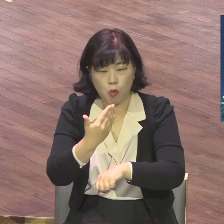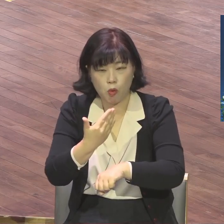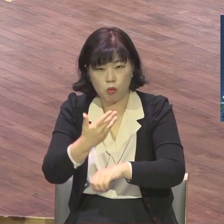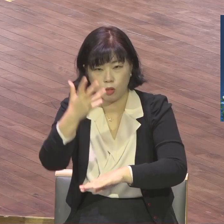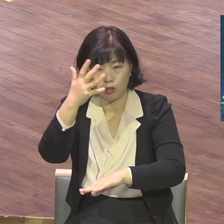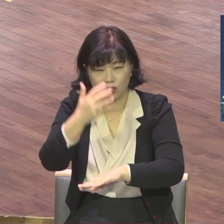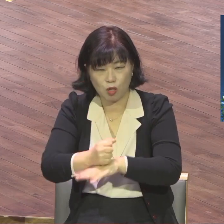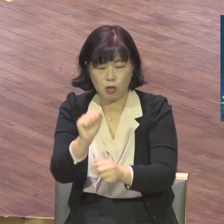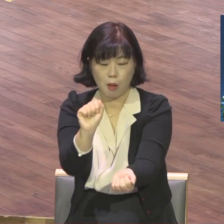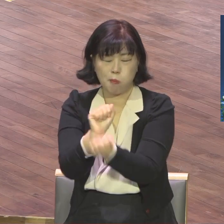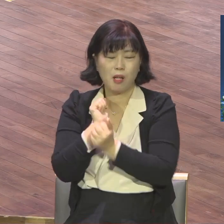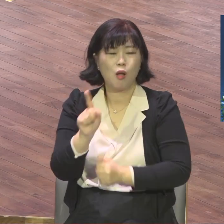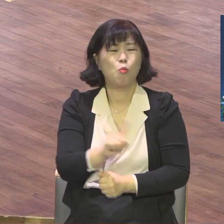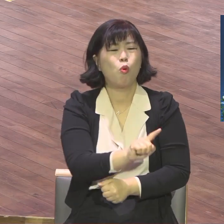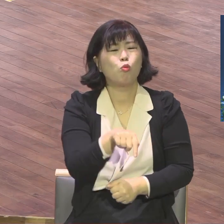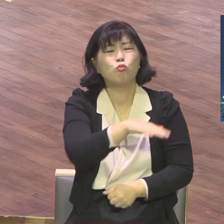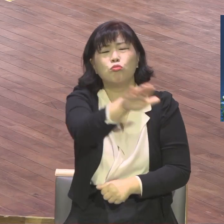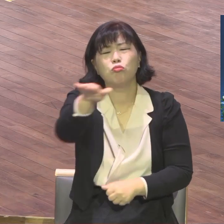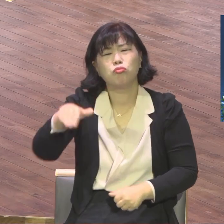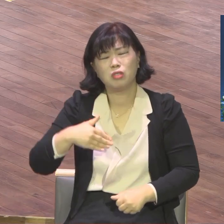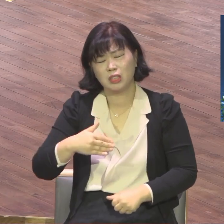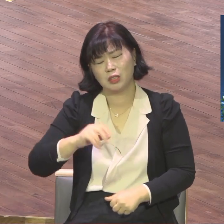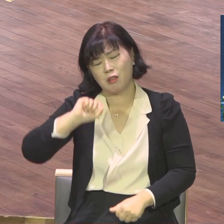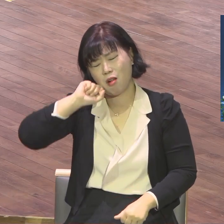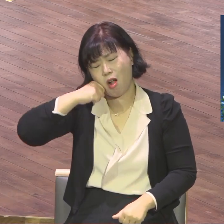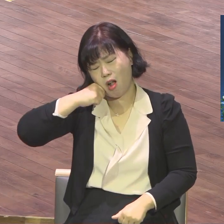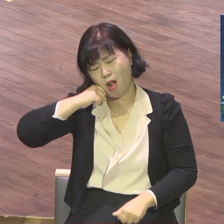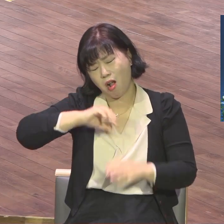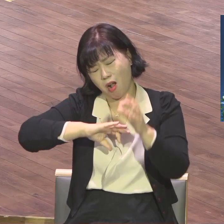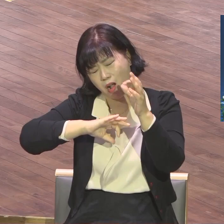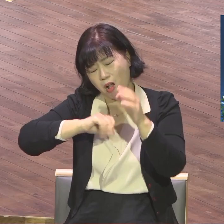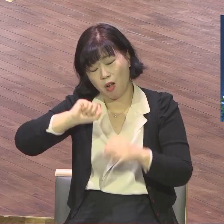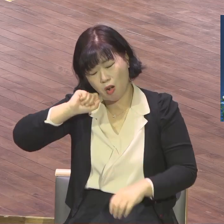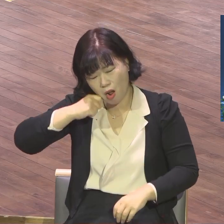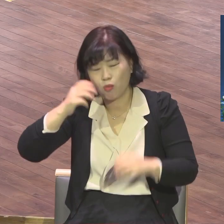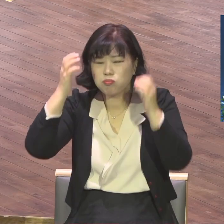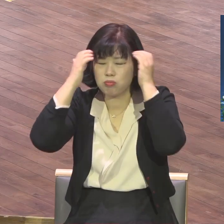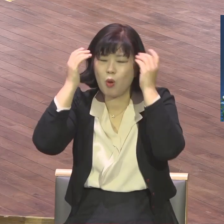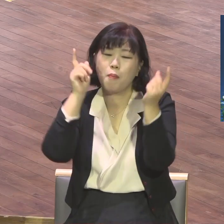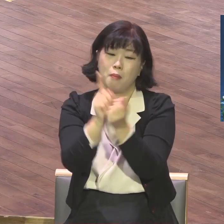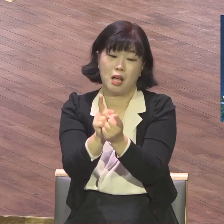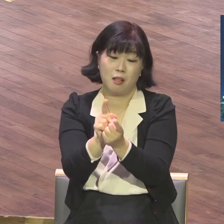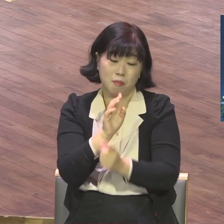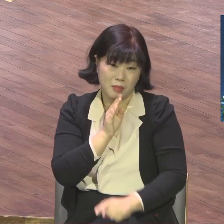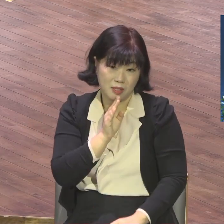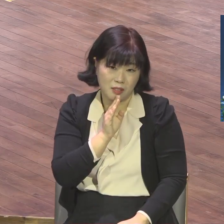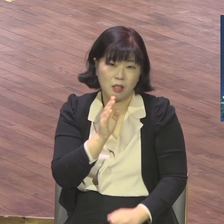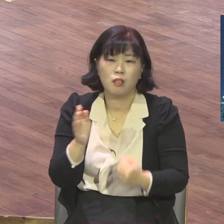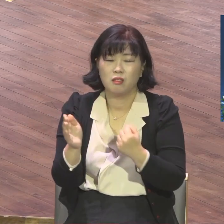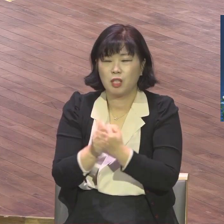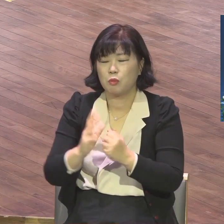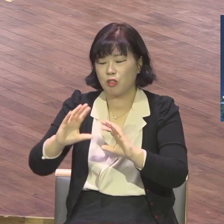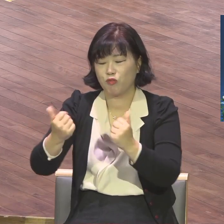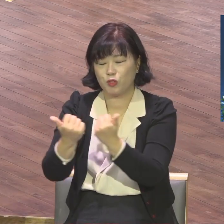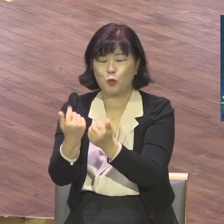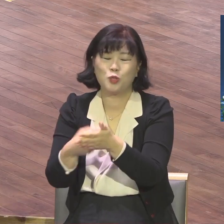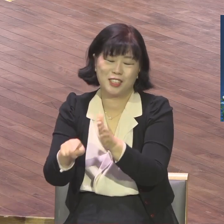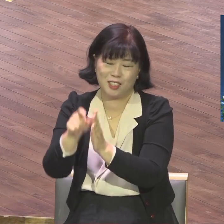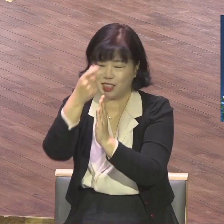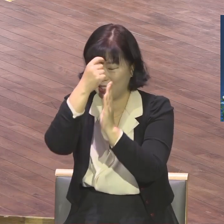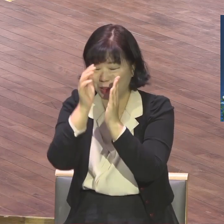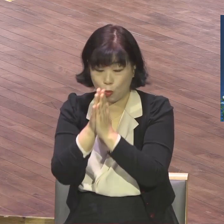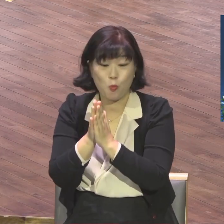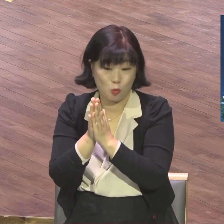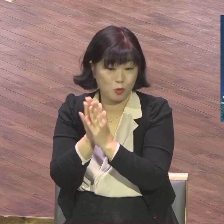요라굴로 강풍 정치인 되려라 경제인에게나 어느 누구에게나 닥치게 돼 있어요. 오늘 본문 30절에 보면